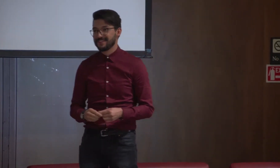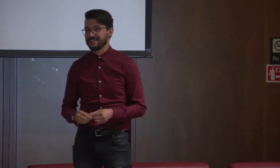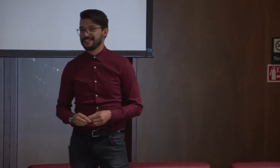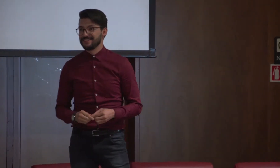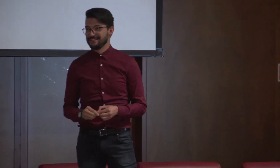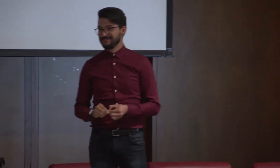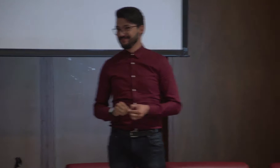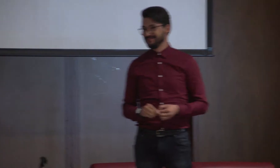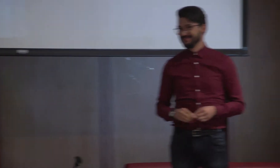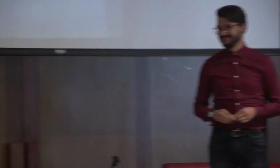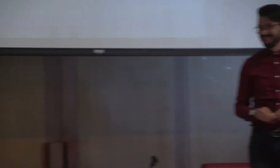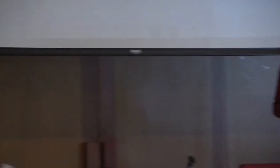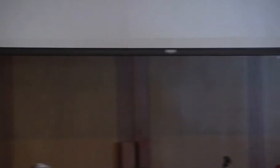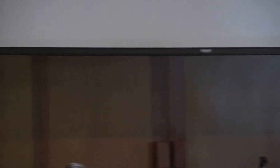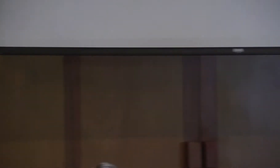Lo escuchamos.